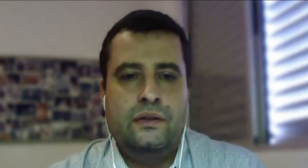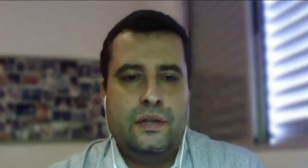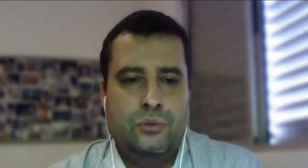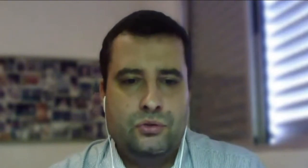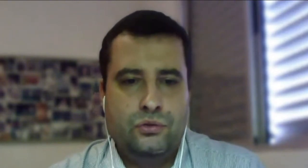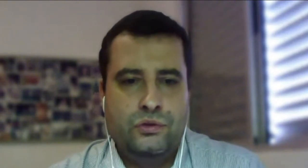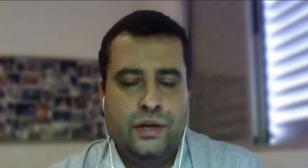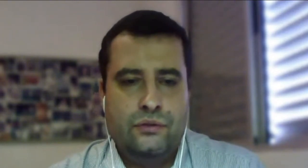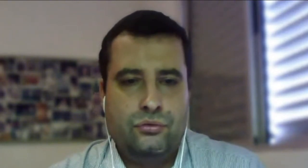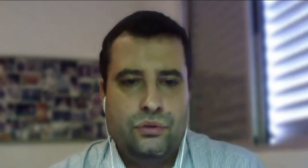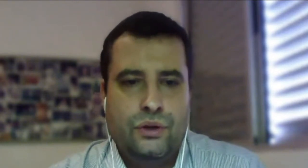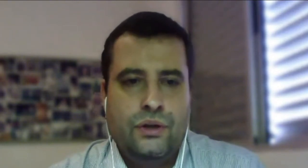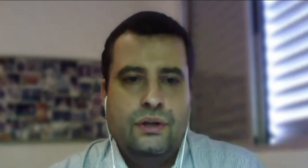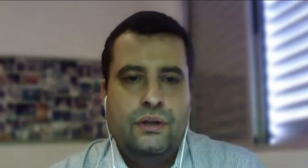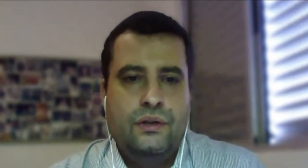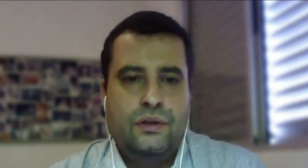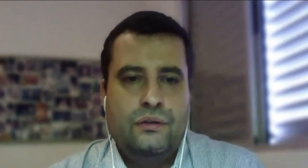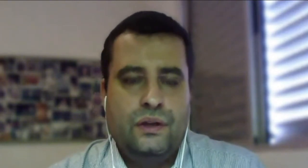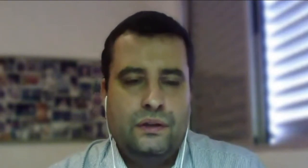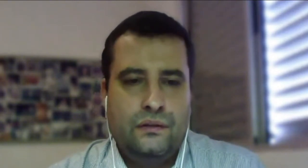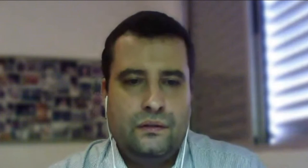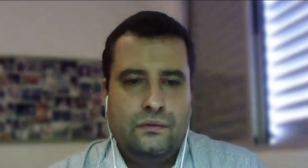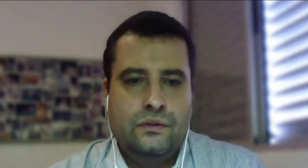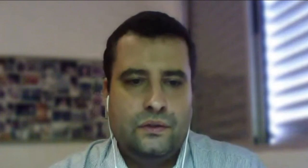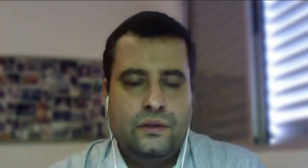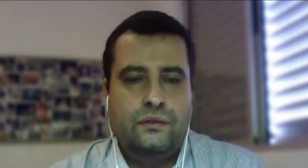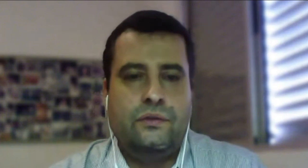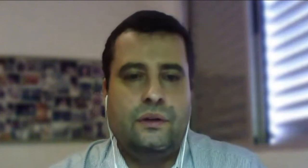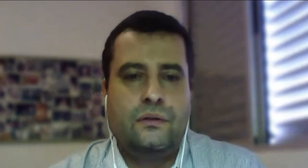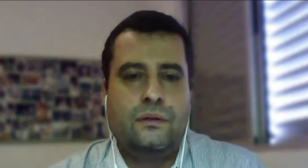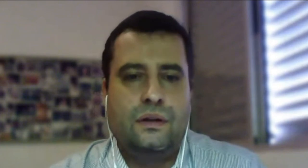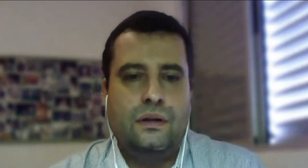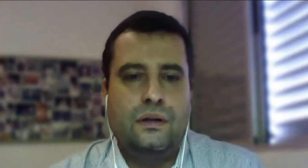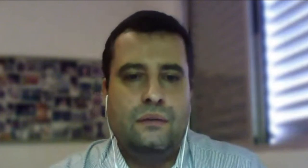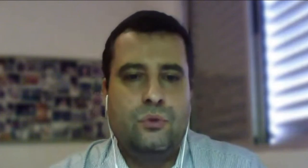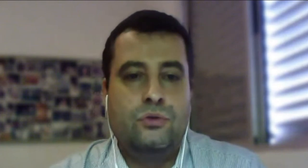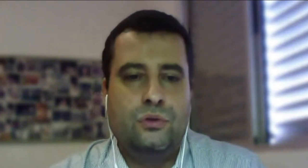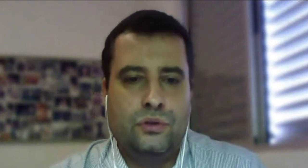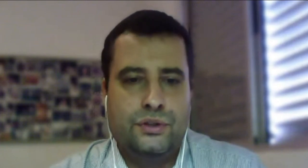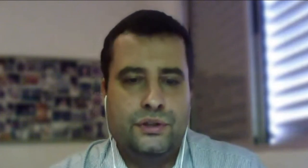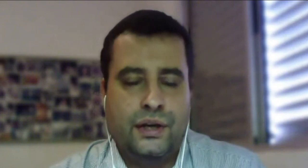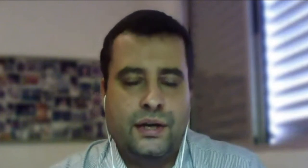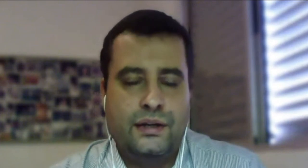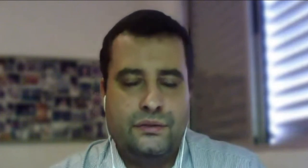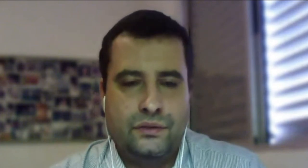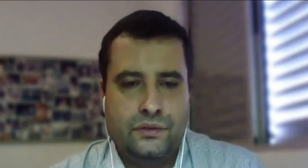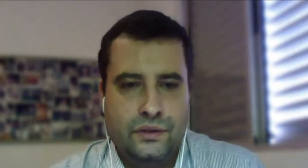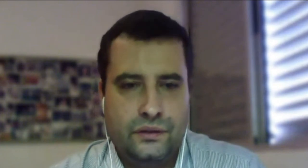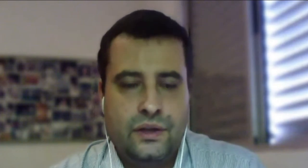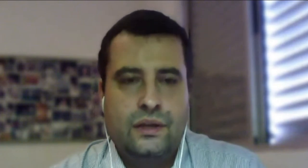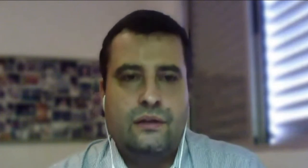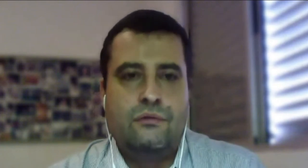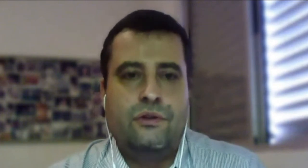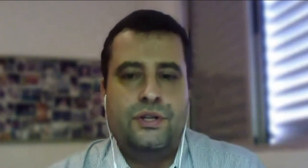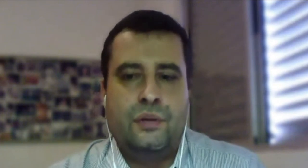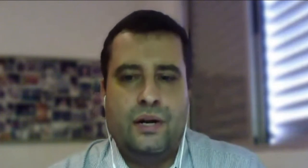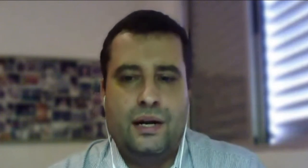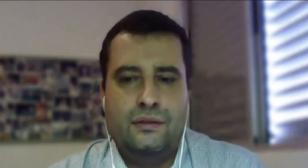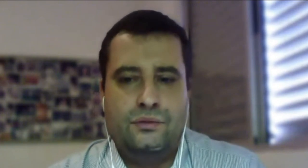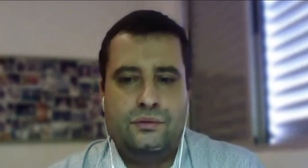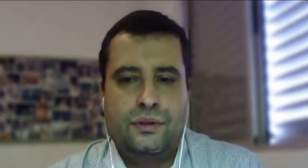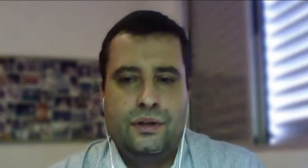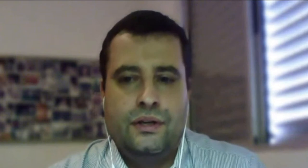Eu queria desejar muito sucesso e eu tenho certeza que vocês vão muito longe na carreira de vocês. Um